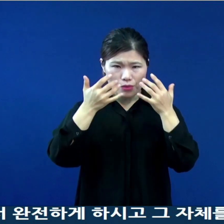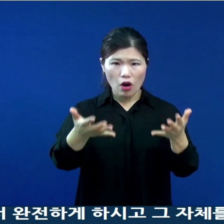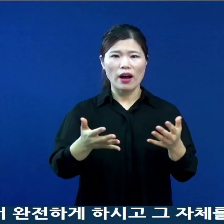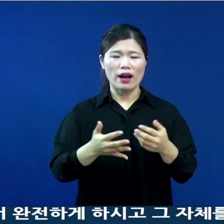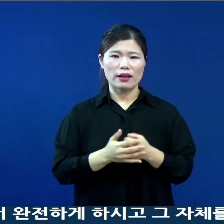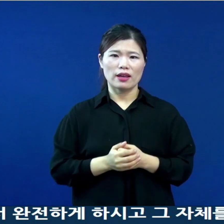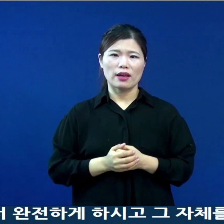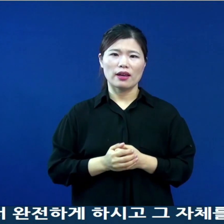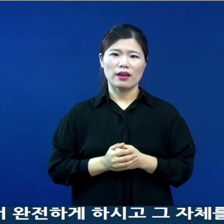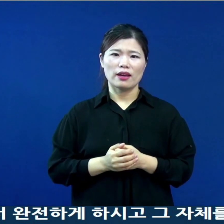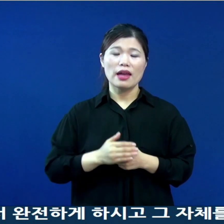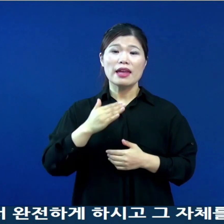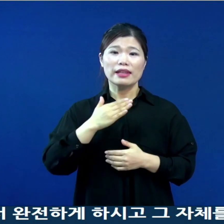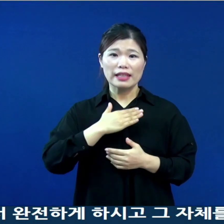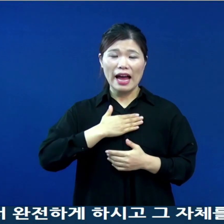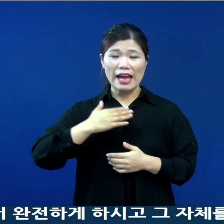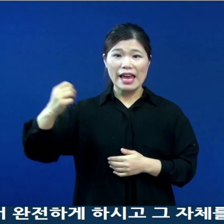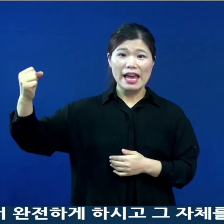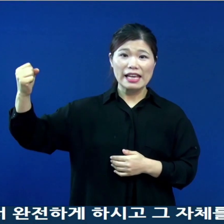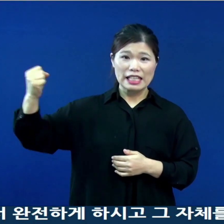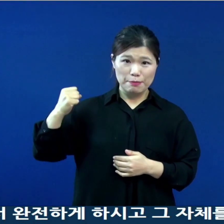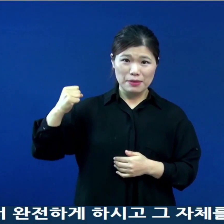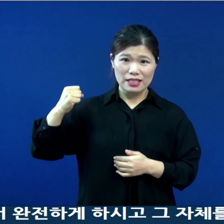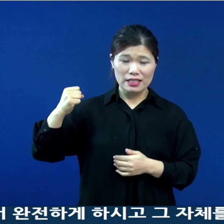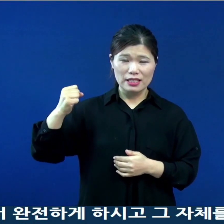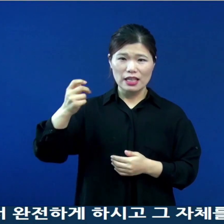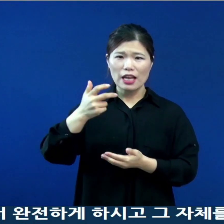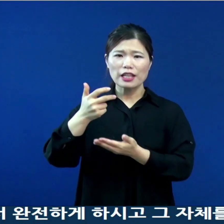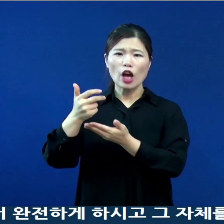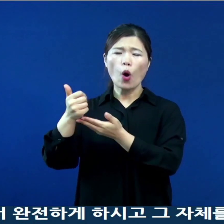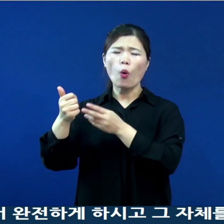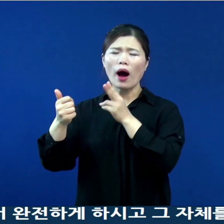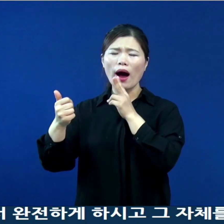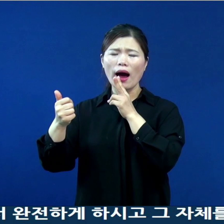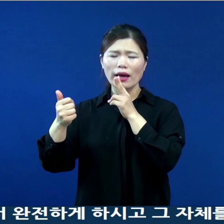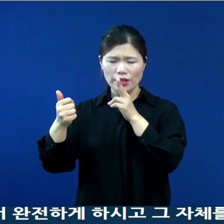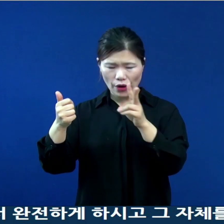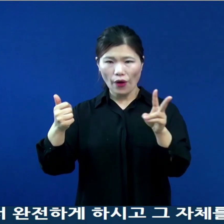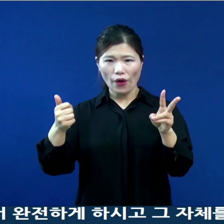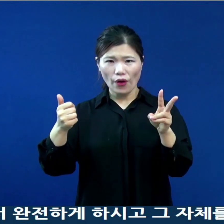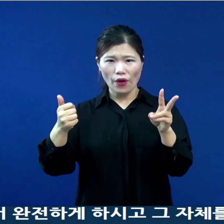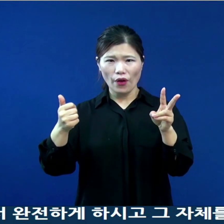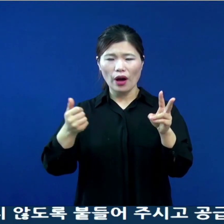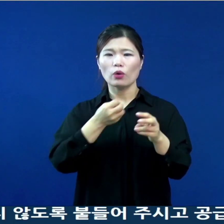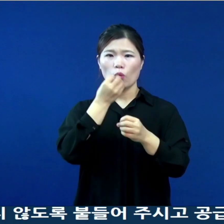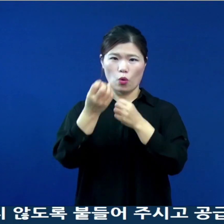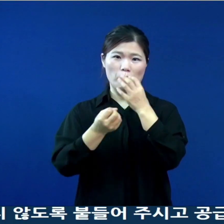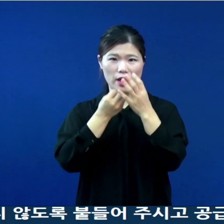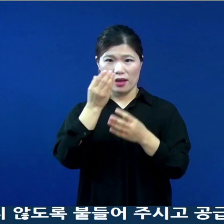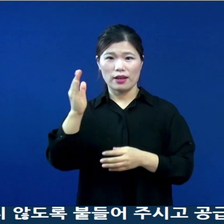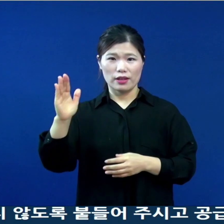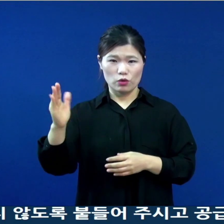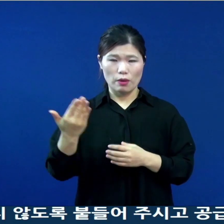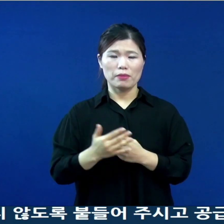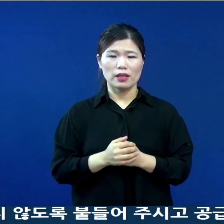나의 힘이신 여호와여, 이렇게 고백할 수 있었던 것입니다.